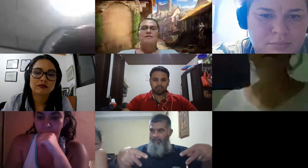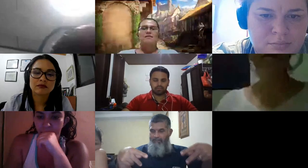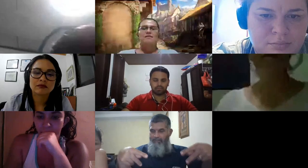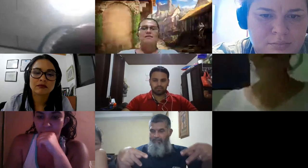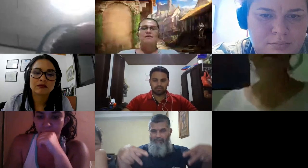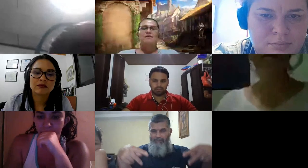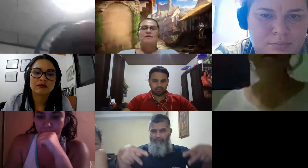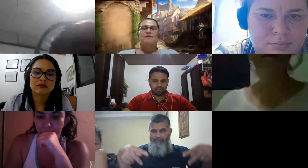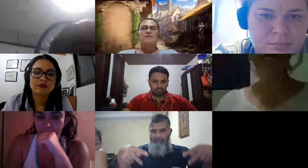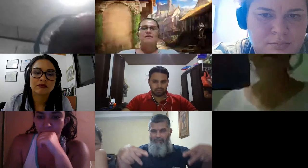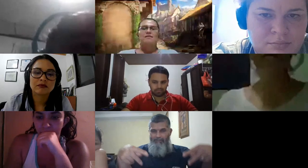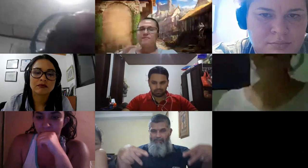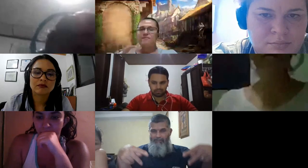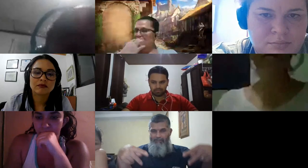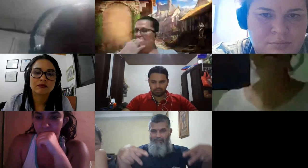esa señal.